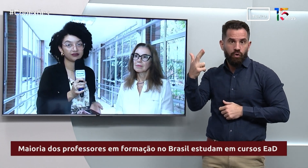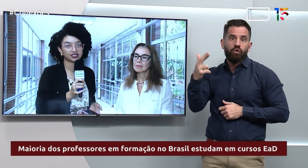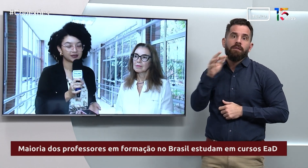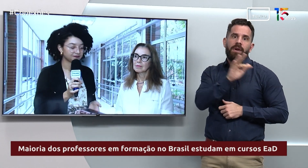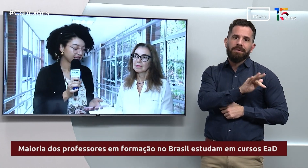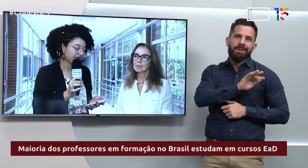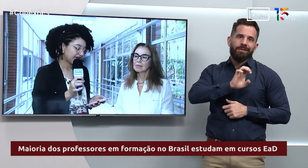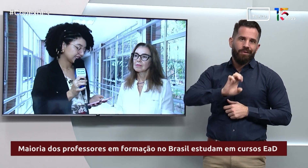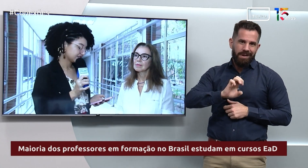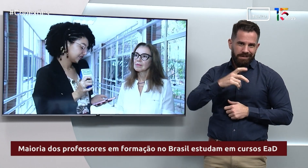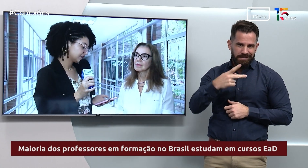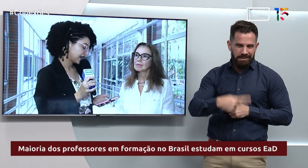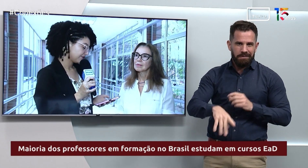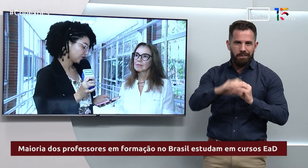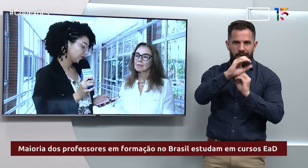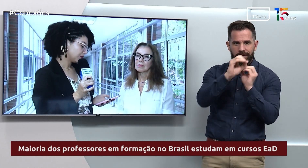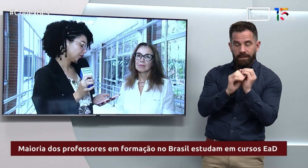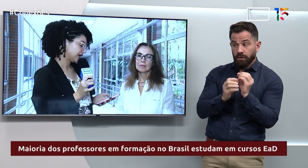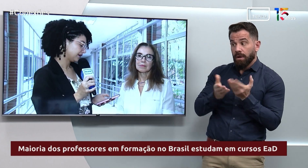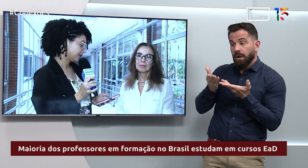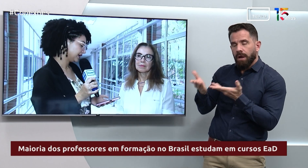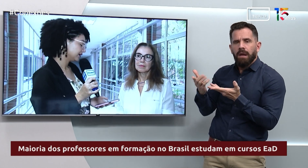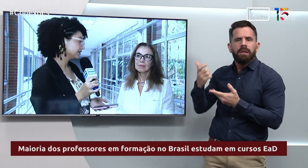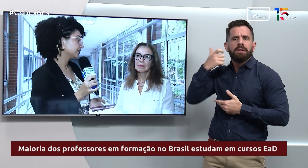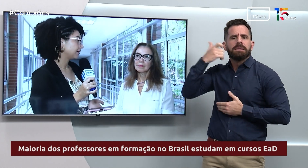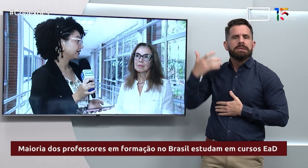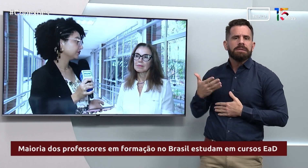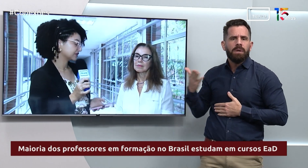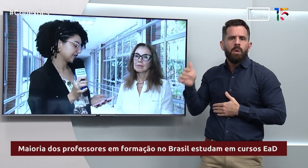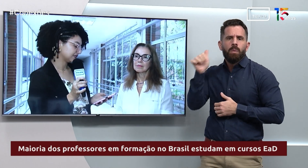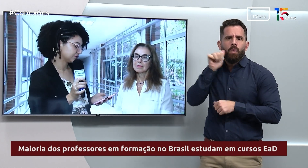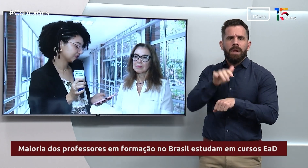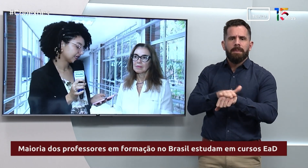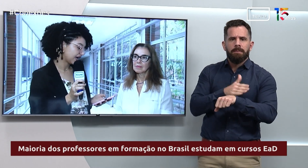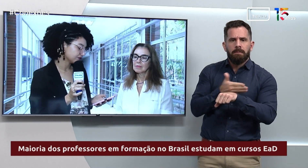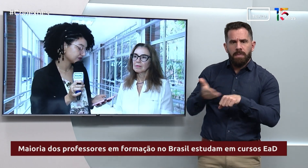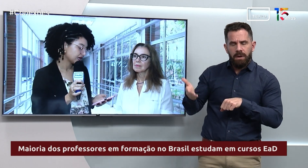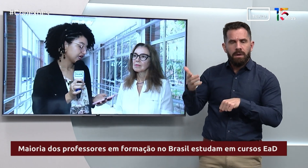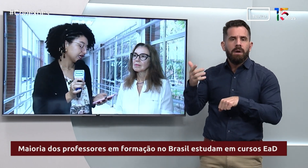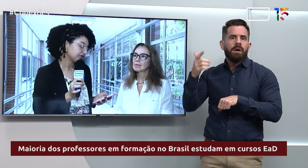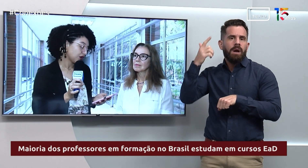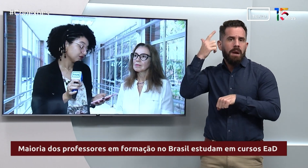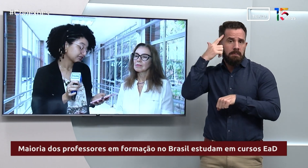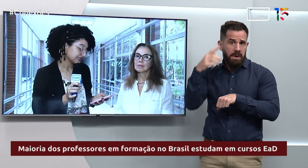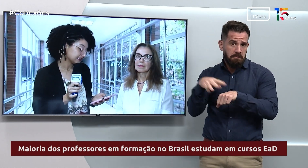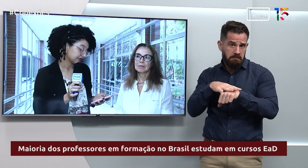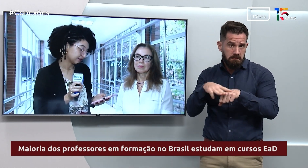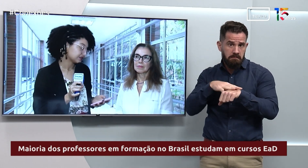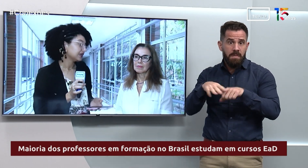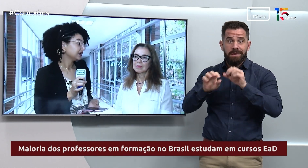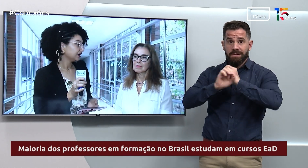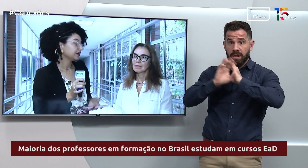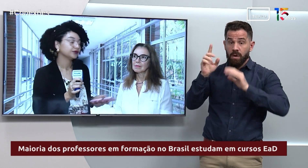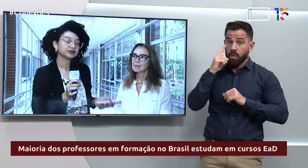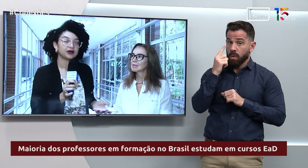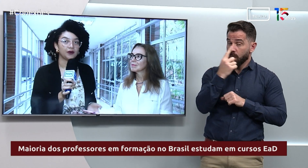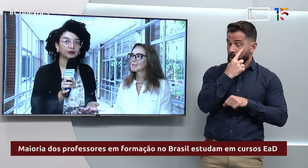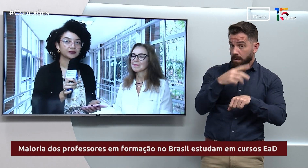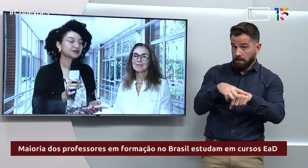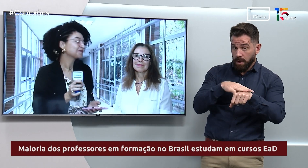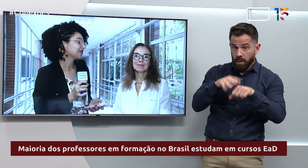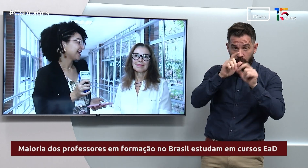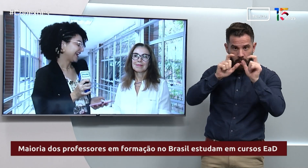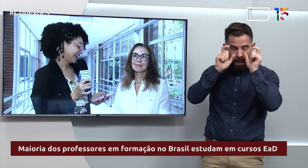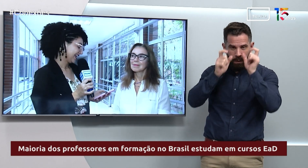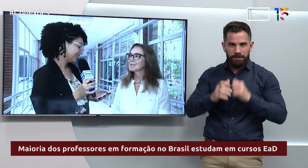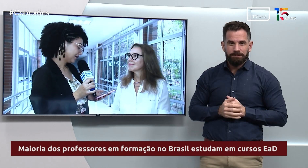da UFG. Ela se descreve como uma mulher branca, de cabelos castanhos claros e olhos castanhos, e que usa